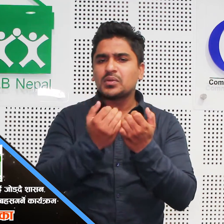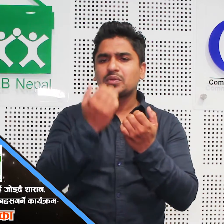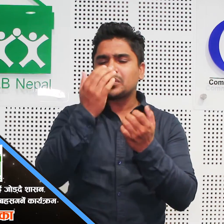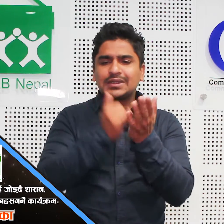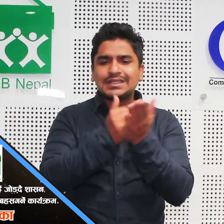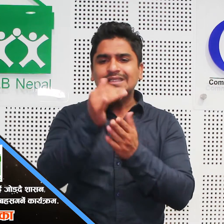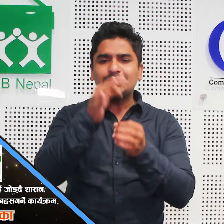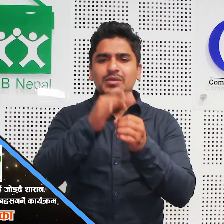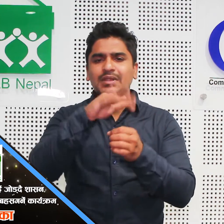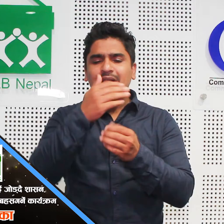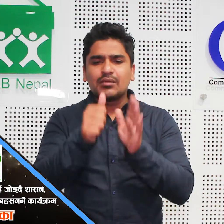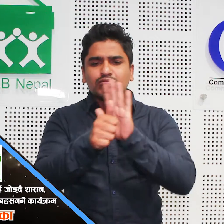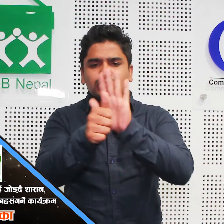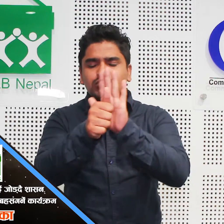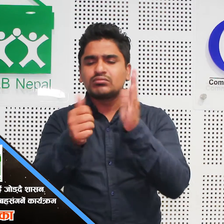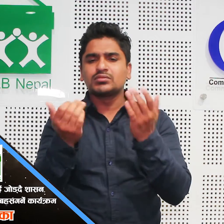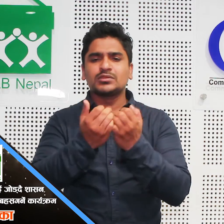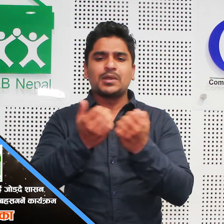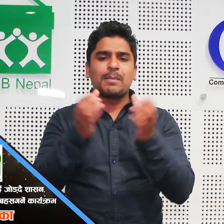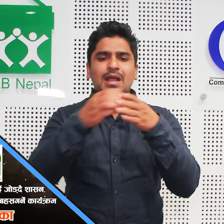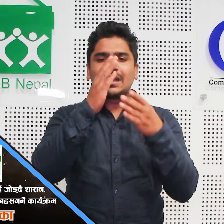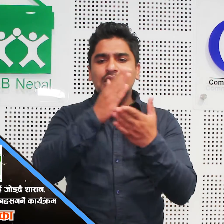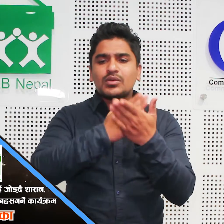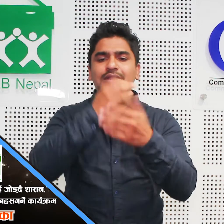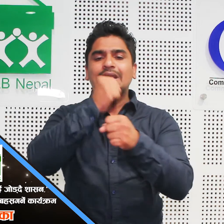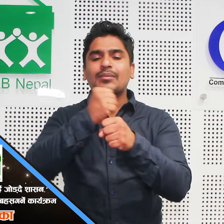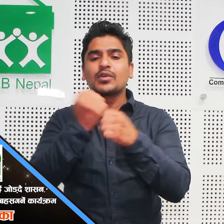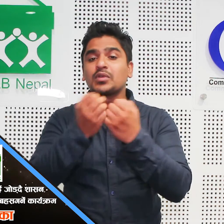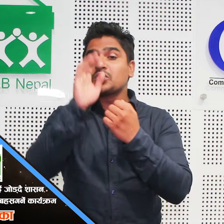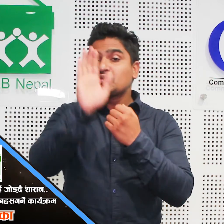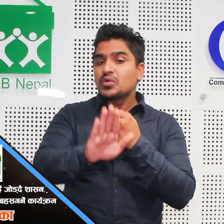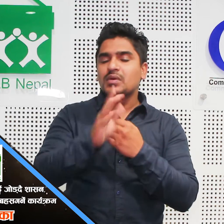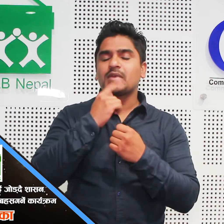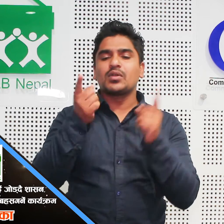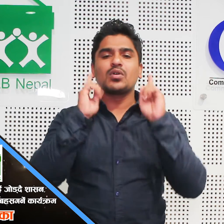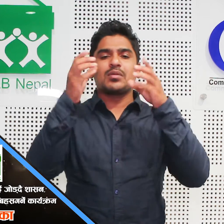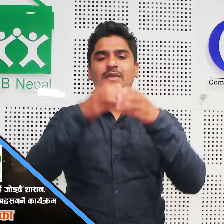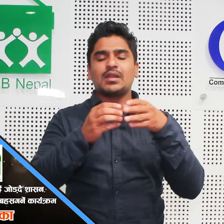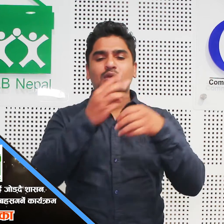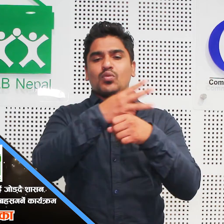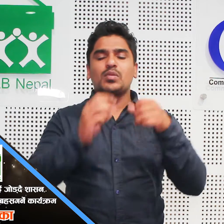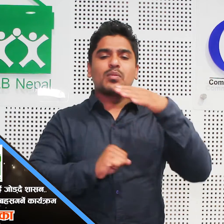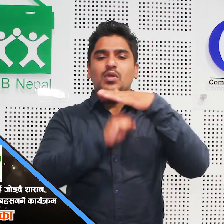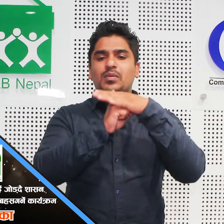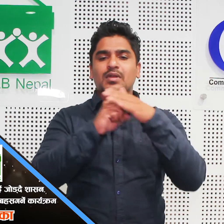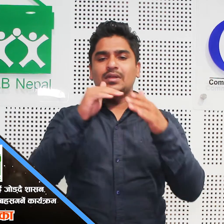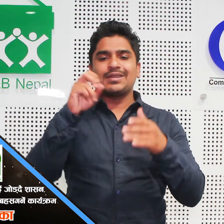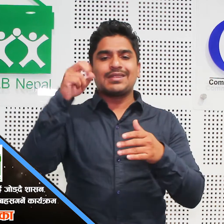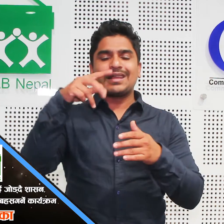कृषि व्यवसायलाई प्रोत्साहन गर्न पालिकाले कसरी काम गरेको छ भनेर नगरपालिकाका उपप्रमुख तारा कुमारी